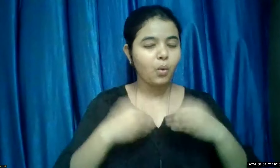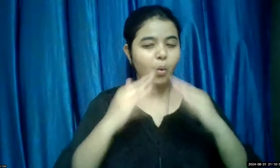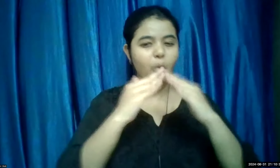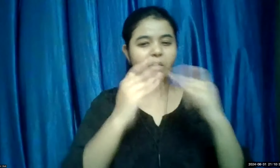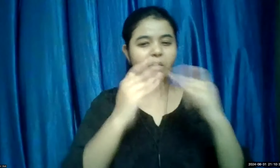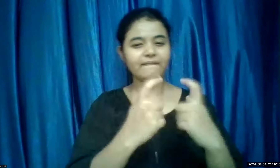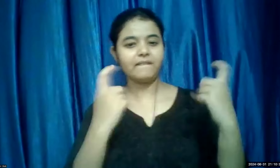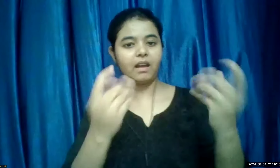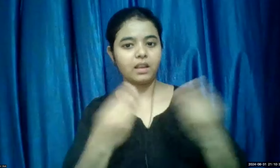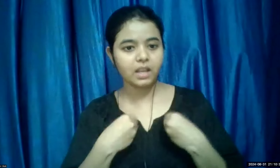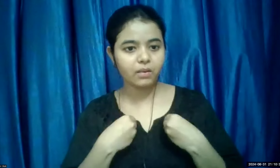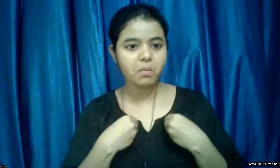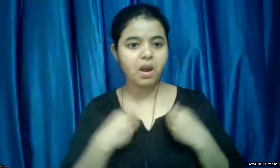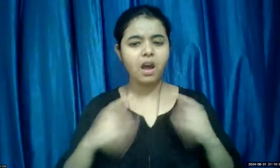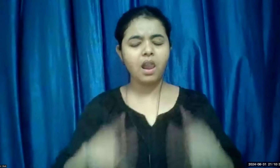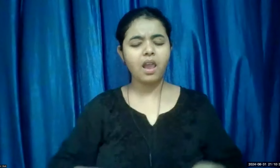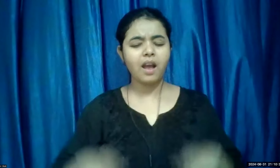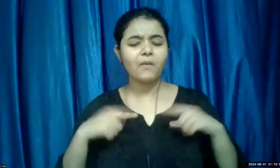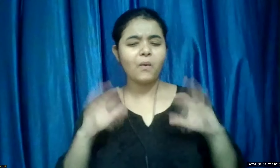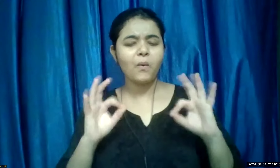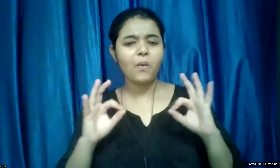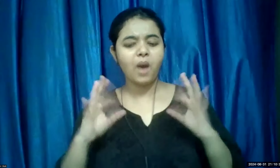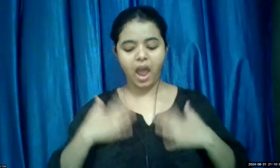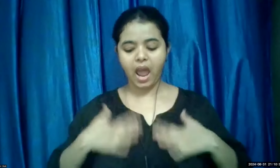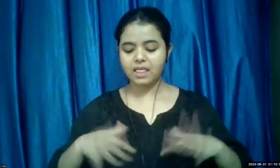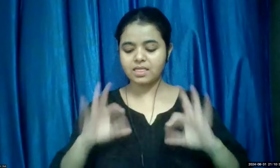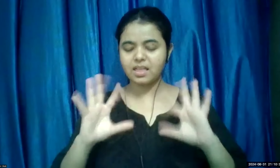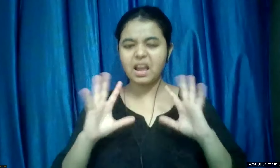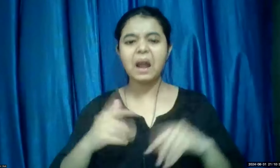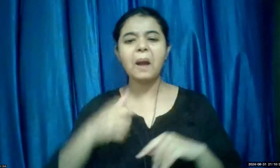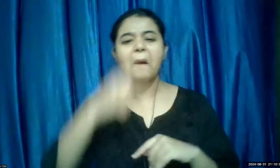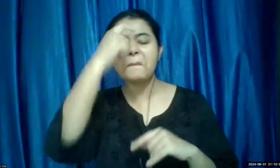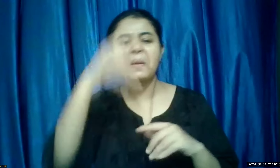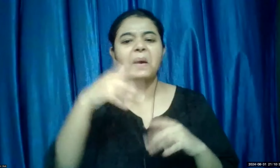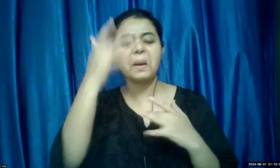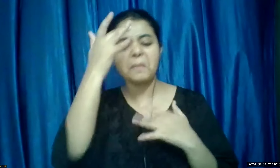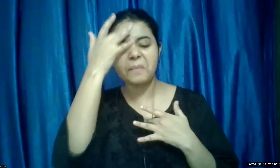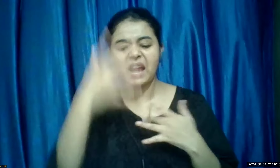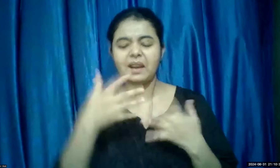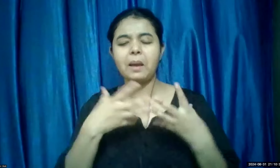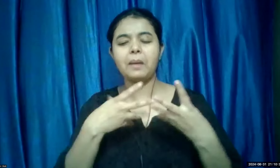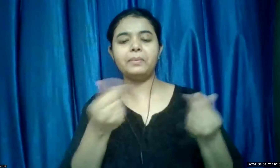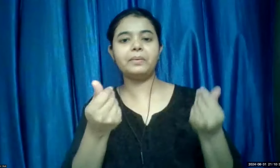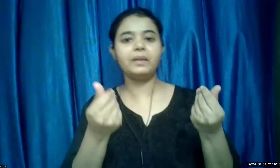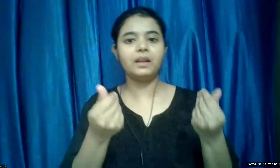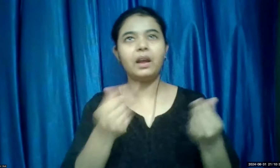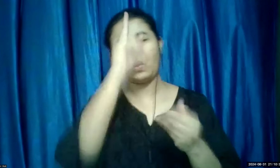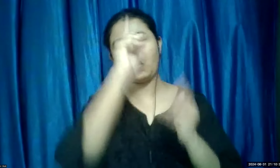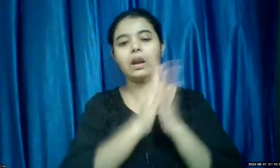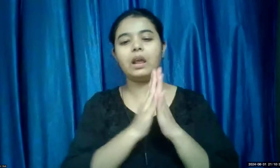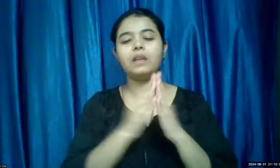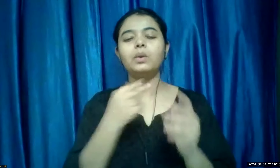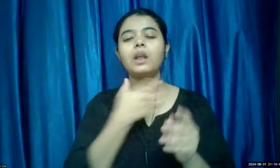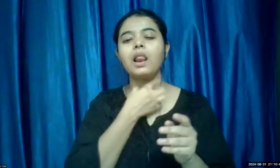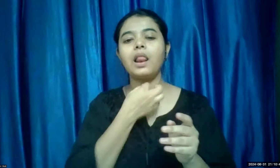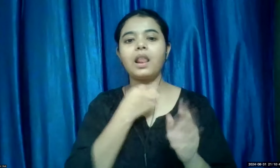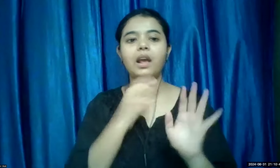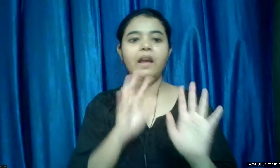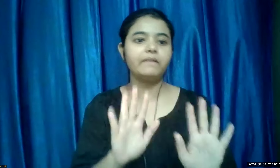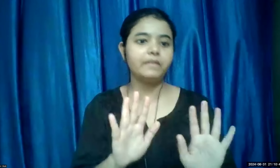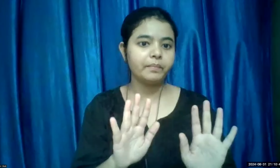दें, स्वस्थ जीवन दें, उनका कोई शरीर में रोग है तो भगवान उसको हर लें। वास्तव में ज्यादा से